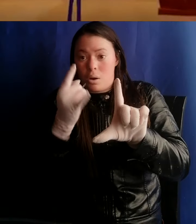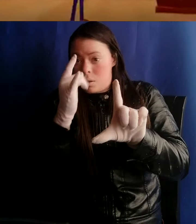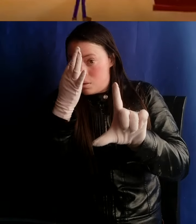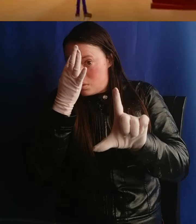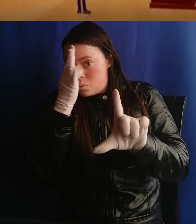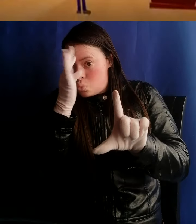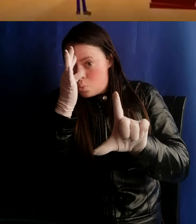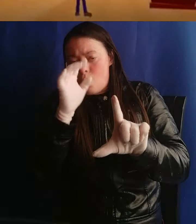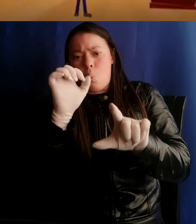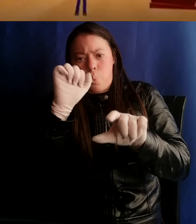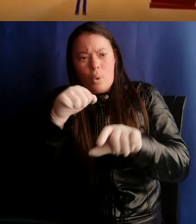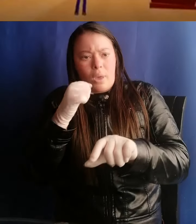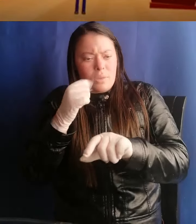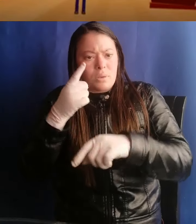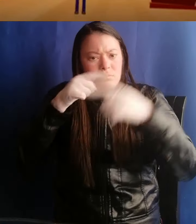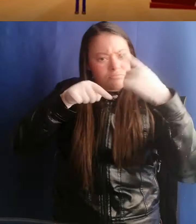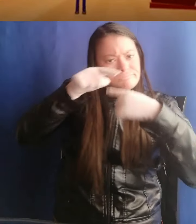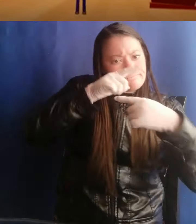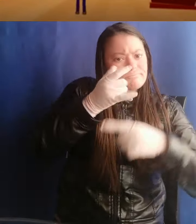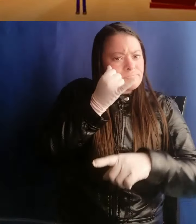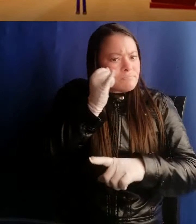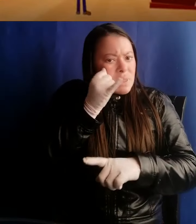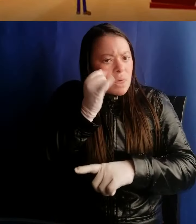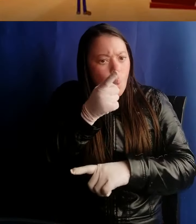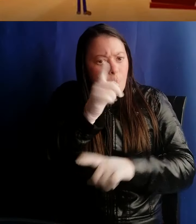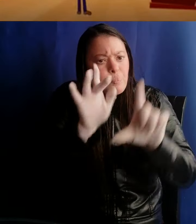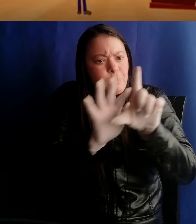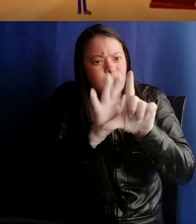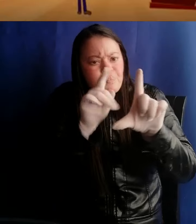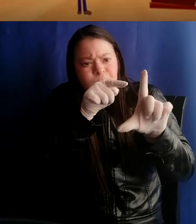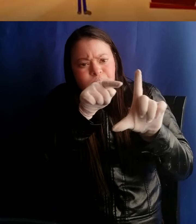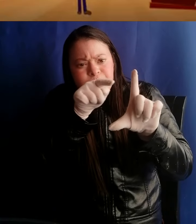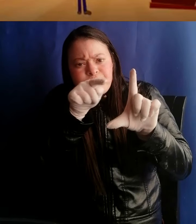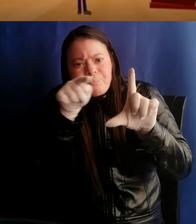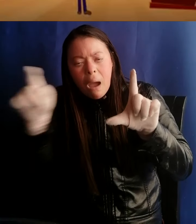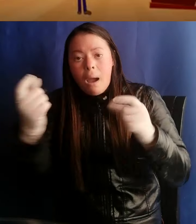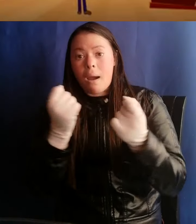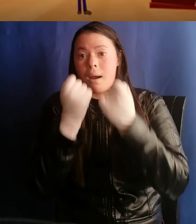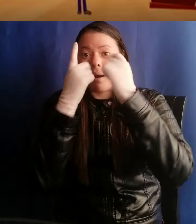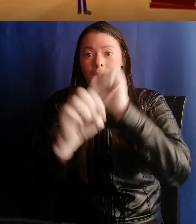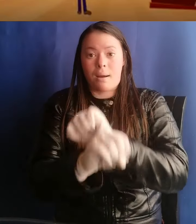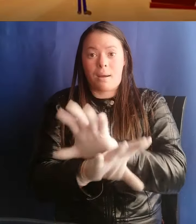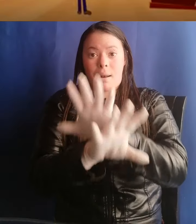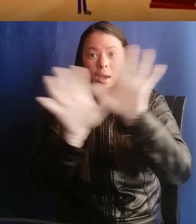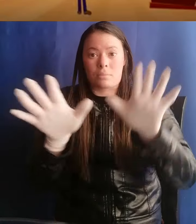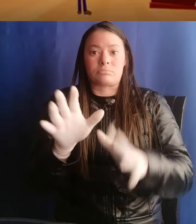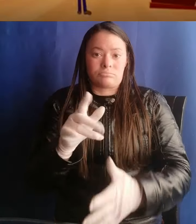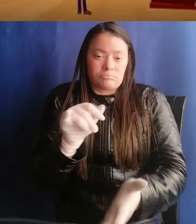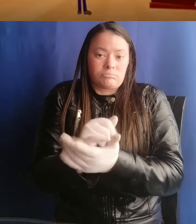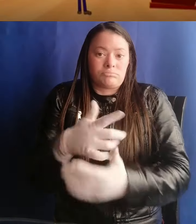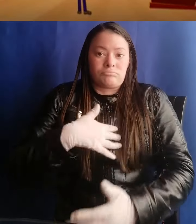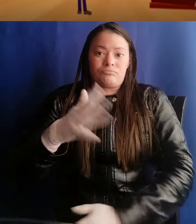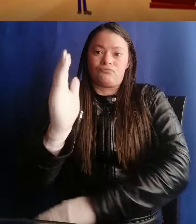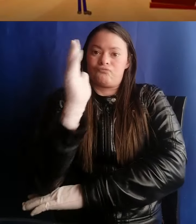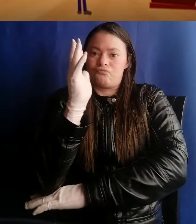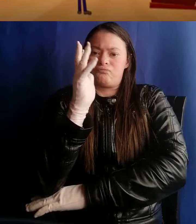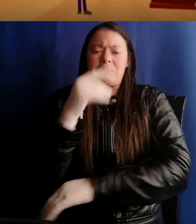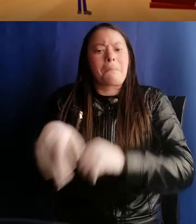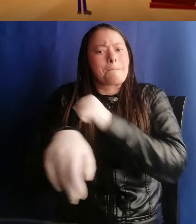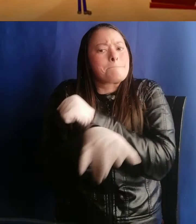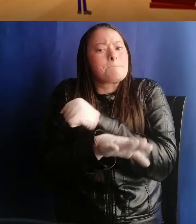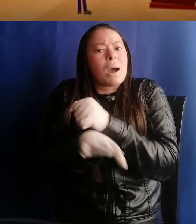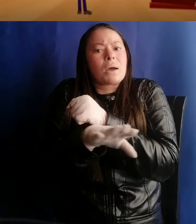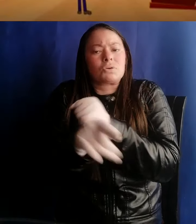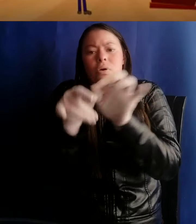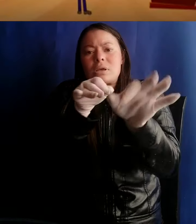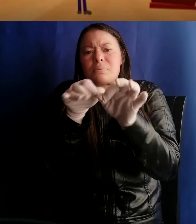Bien, has llegado al final de este video. Si tienes dudas con algo de lo expuesto, puedes regresar al video, repetirlo o pausarlo cuando